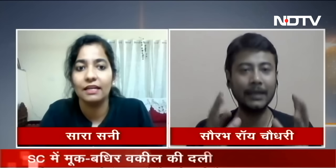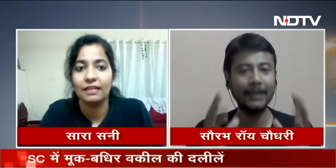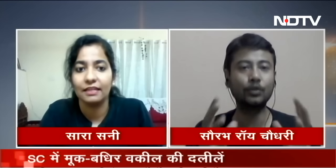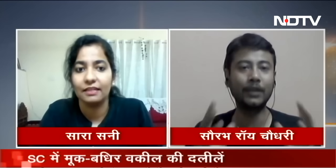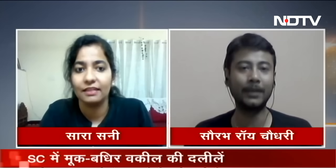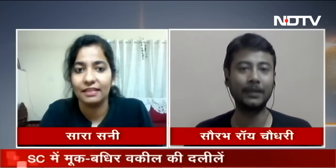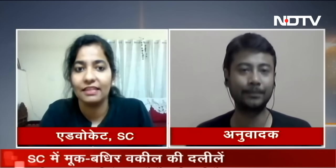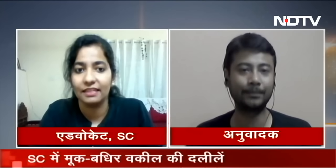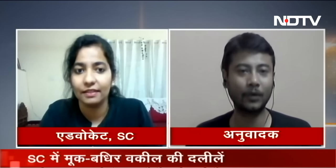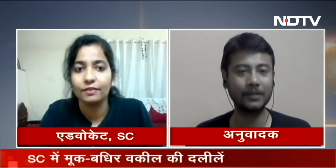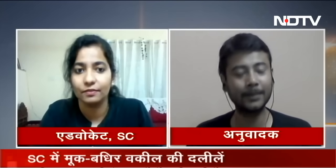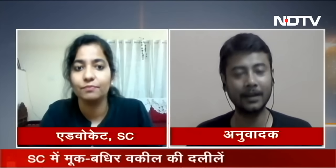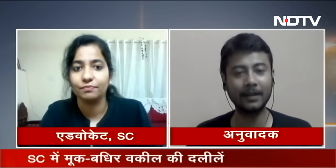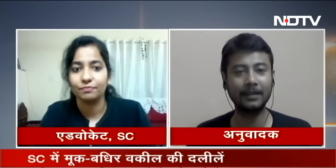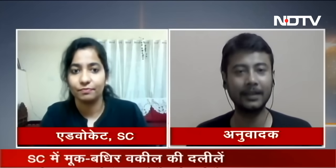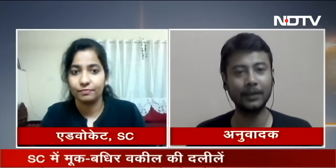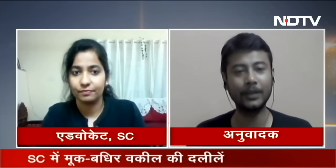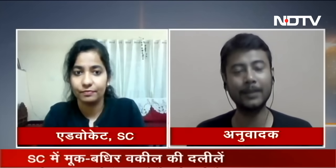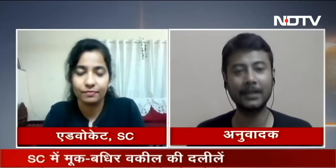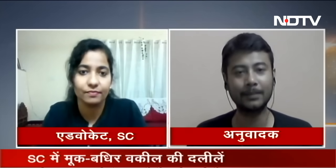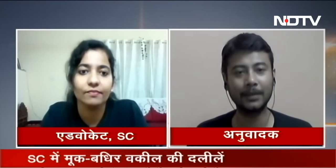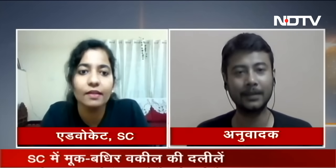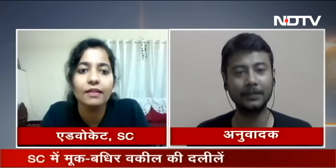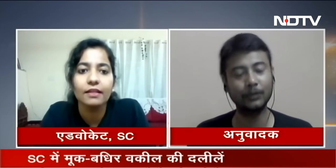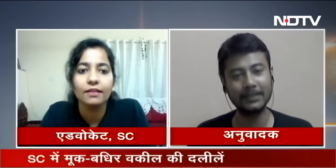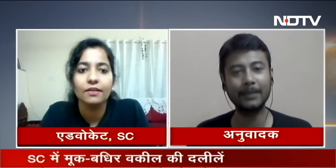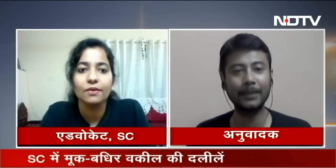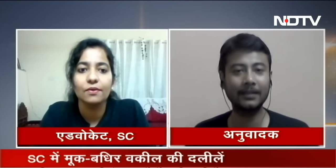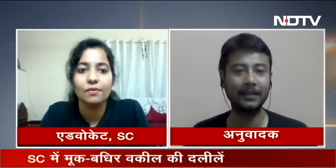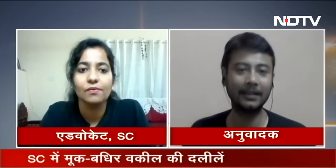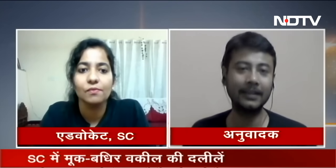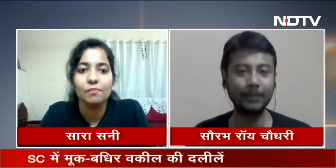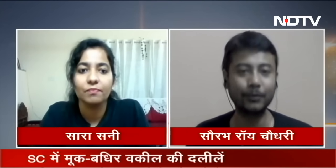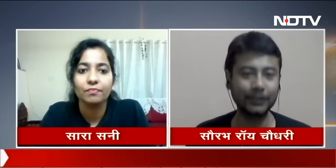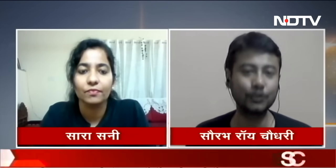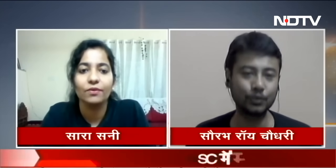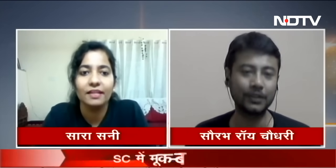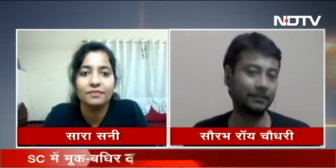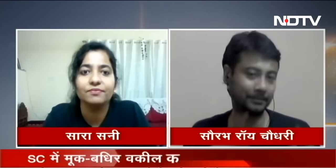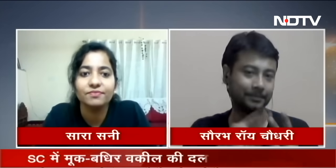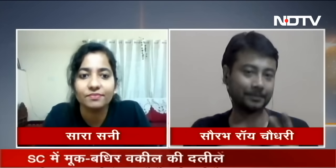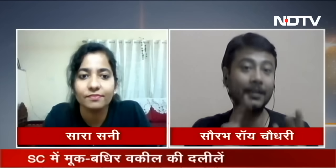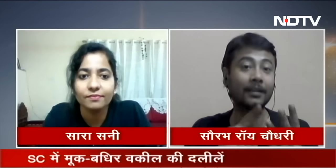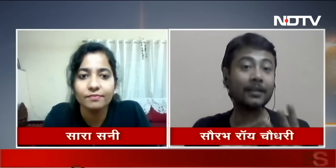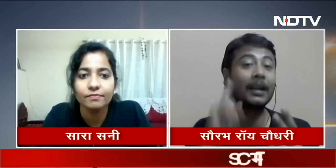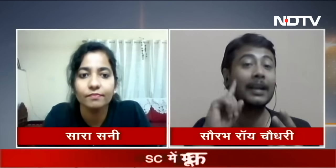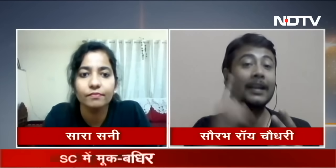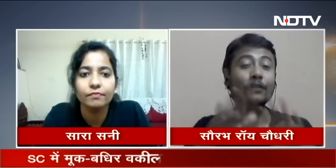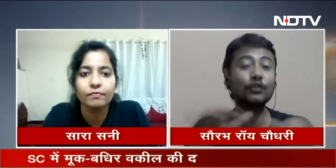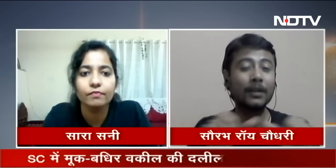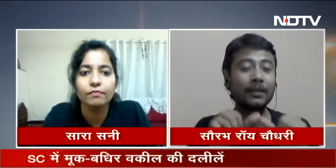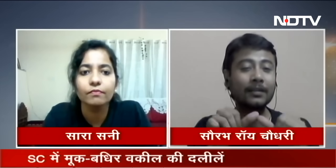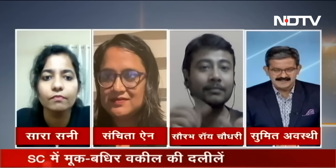समान, एक दुनिया पर, और सबके हक एक हों, ये मेरा एक सपना है। तो इसलिए मैं लीगल प्रोफेशन चूज किया। बहुत